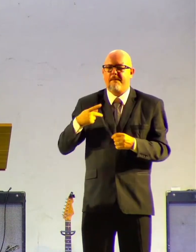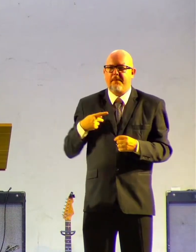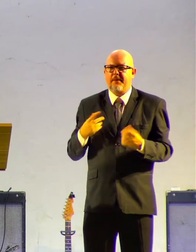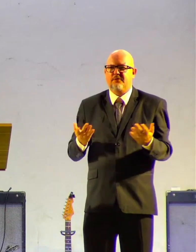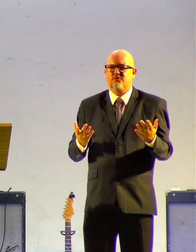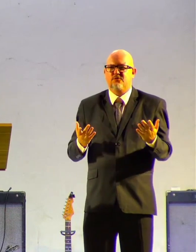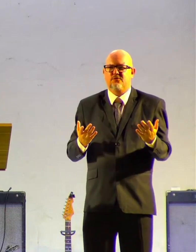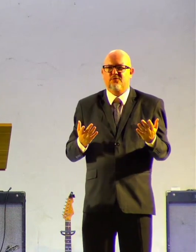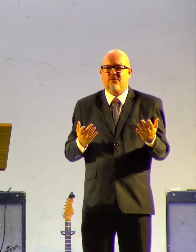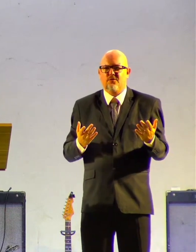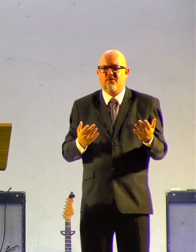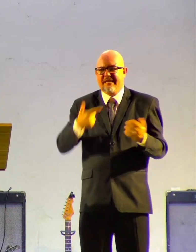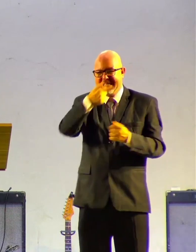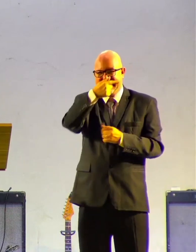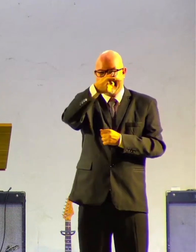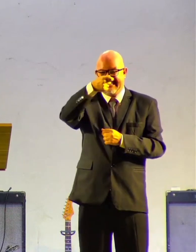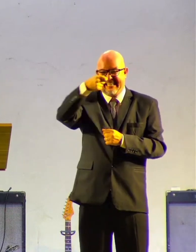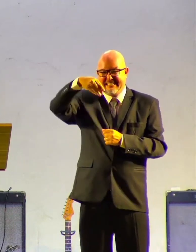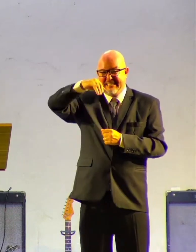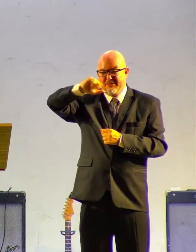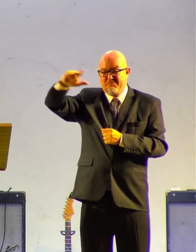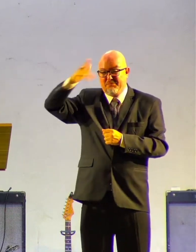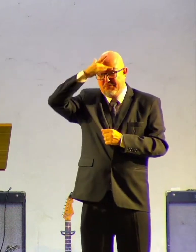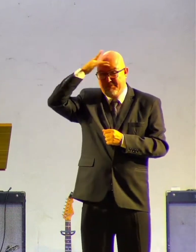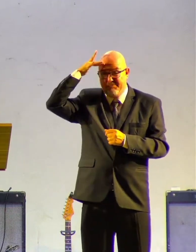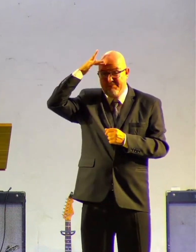pastor com 700 mil membros?